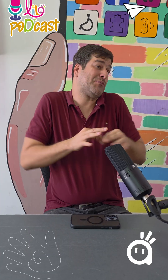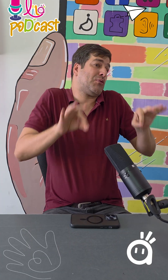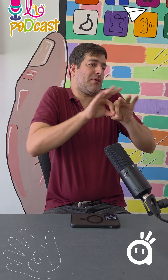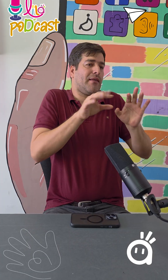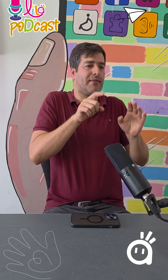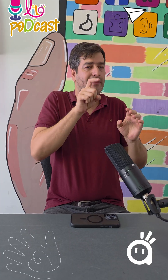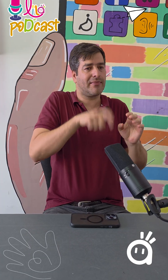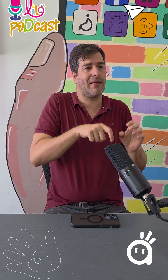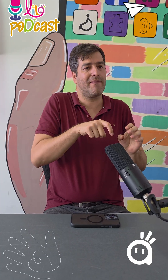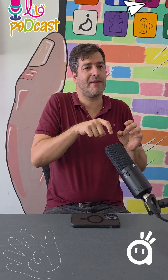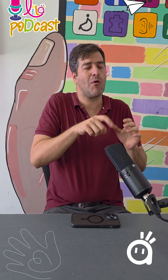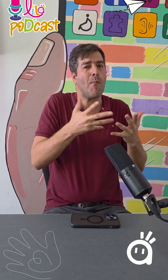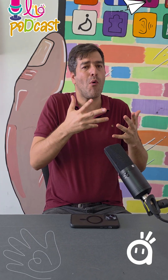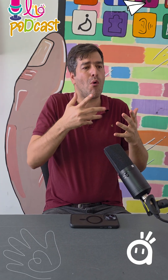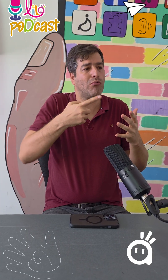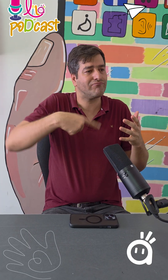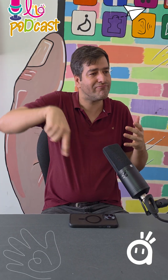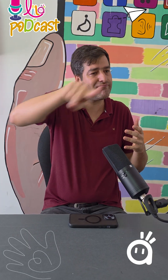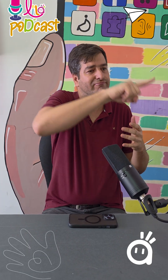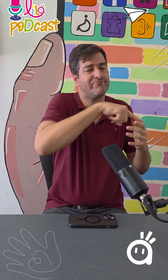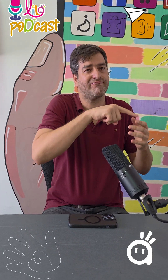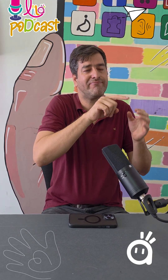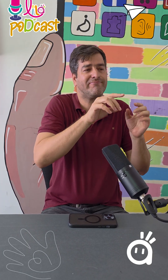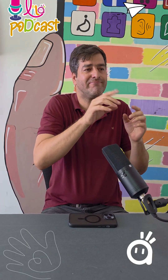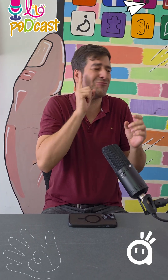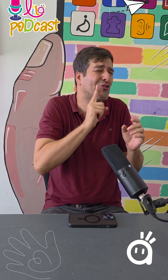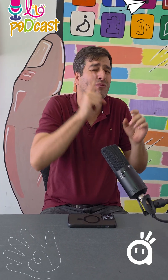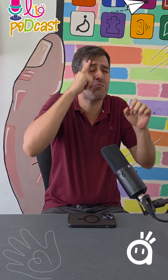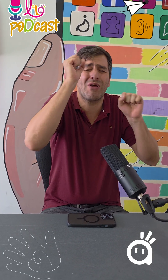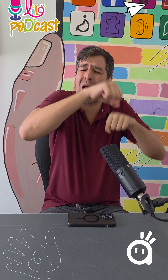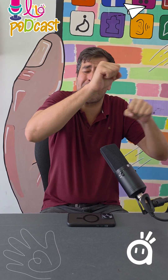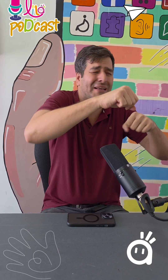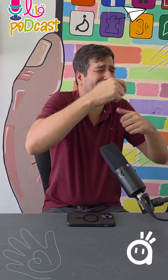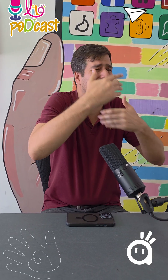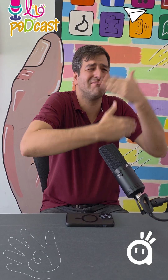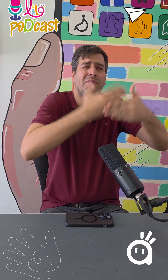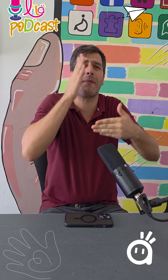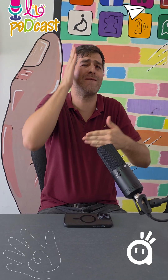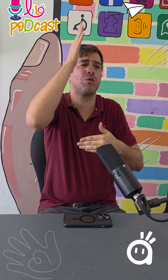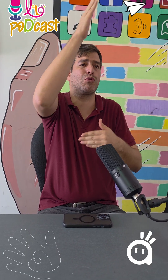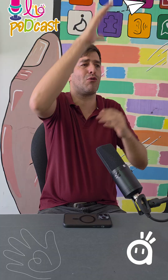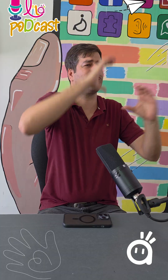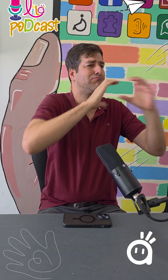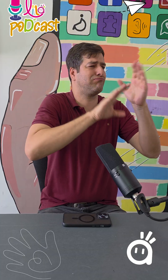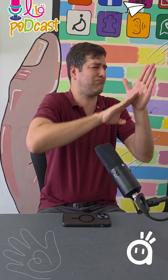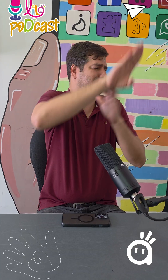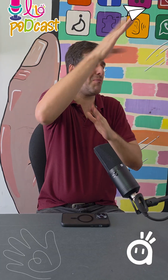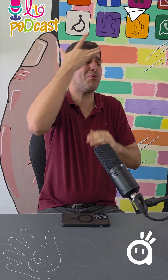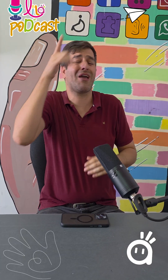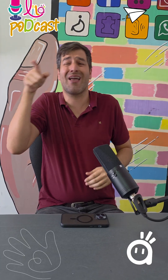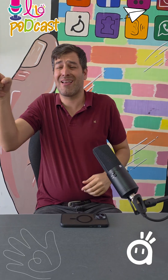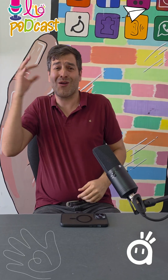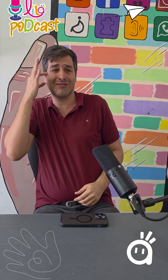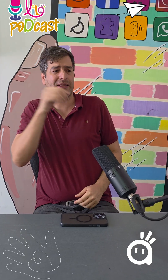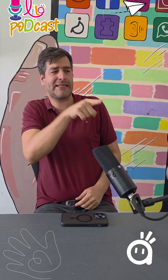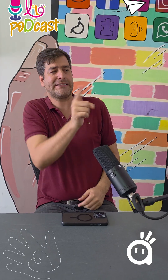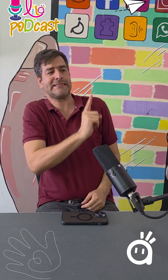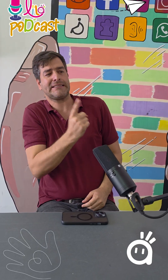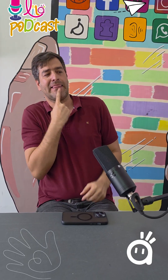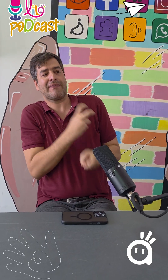tenemos las personas sordas y empezarnos a dar. Ese sería el mensaje que yo podría generar. Y que lo otro, que tenemos mucha proyección. Las personas sordas tienen